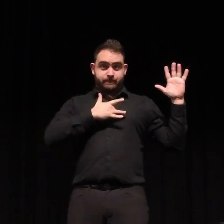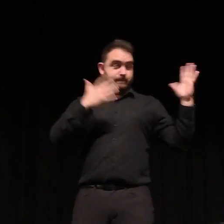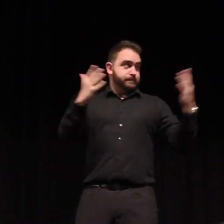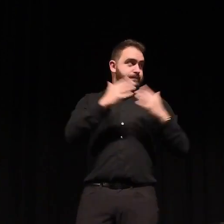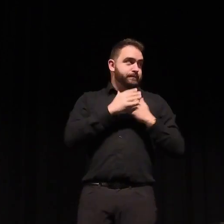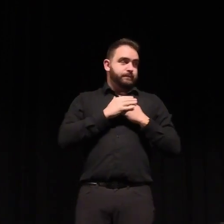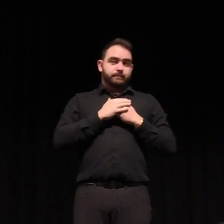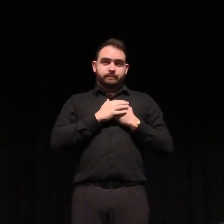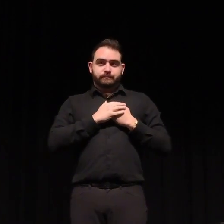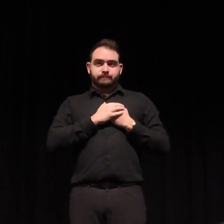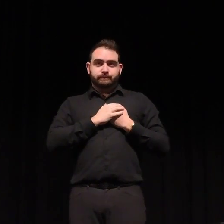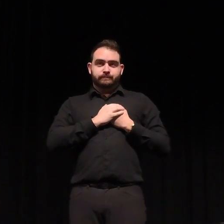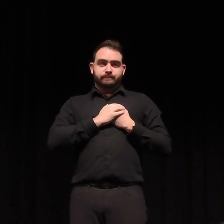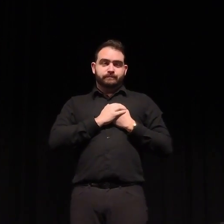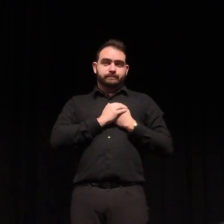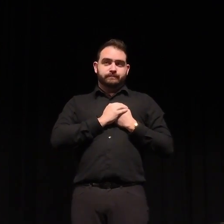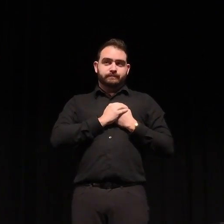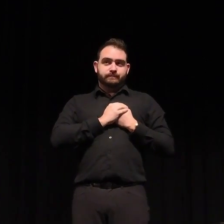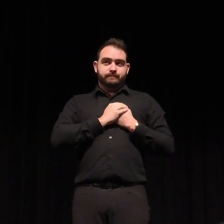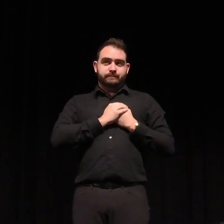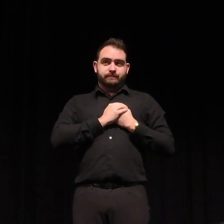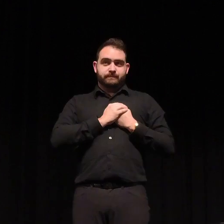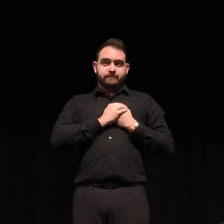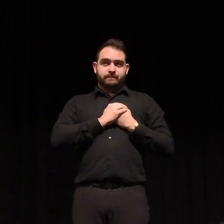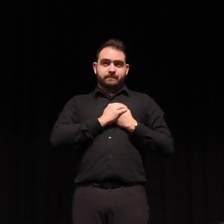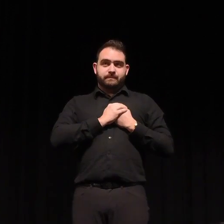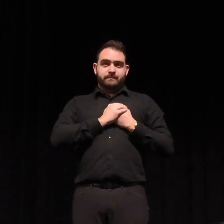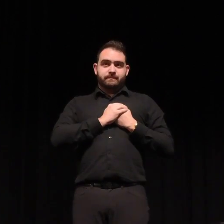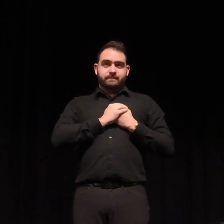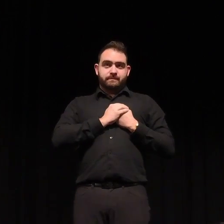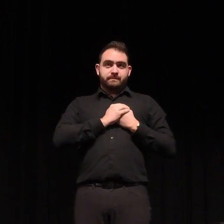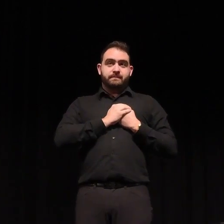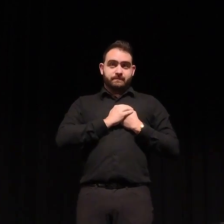Et quand on rencontre un ami, on les salue et on s'envole.